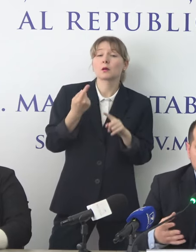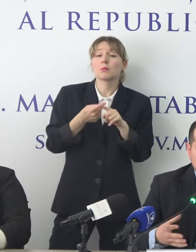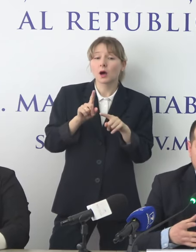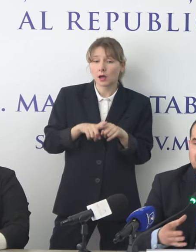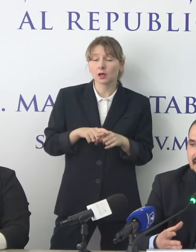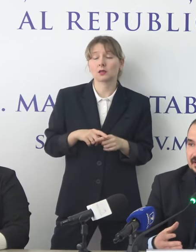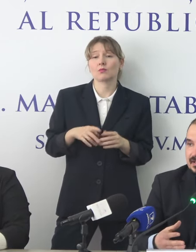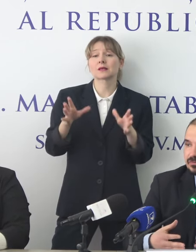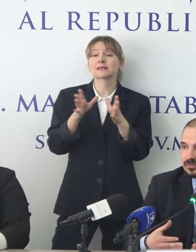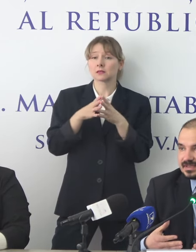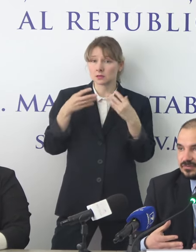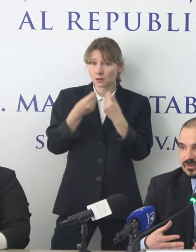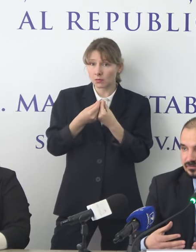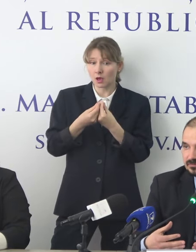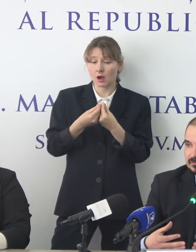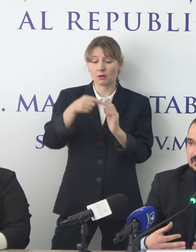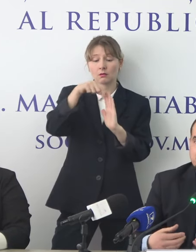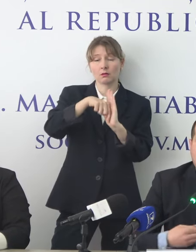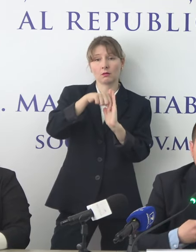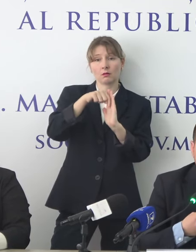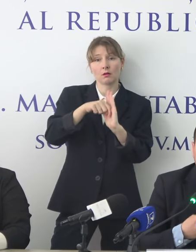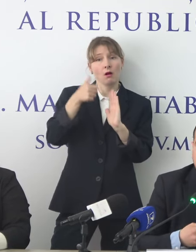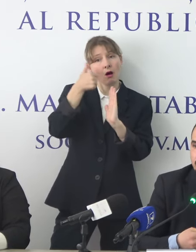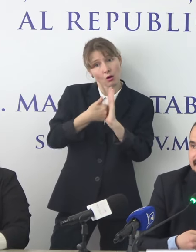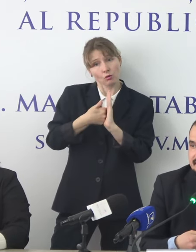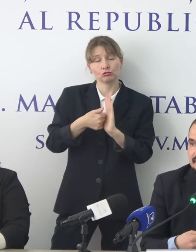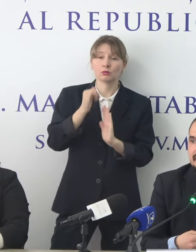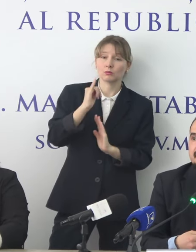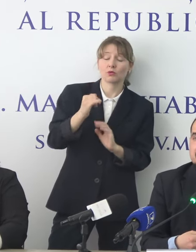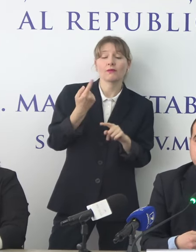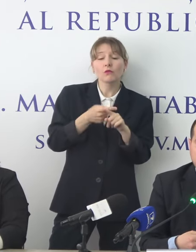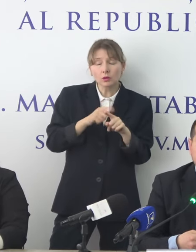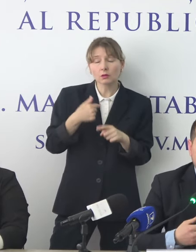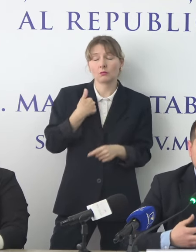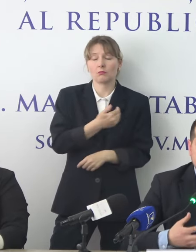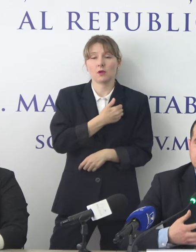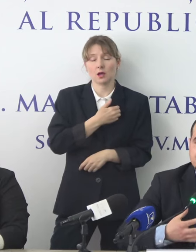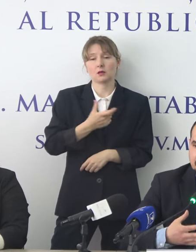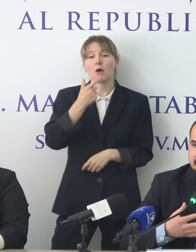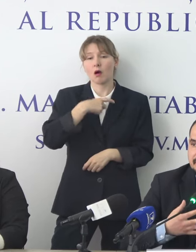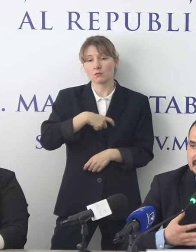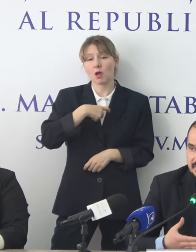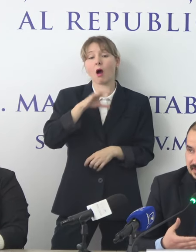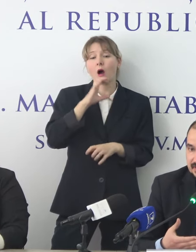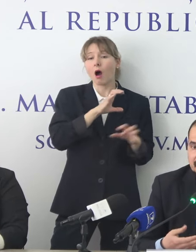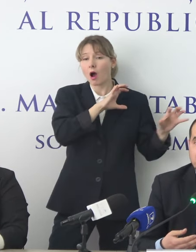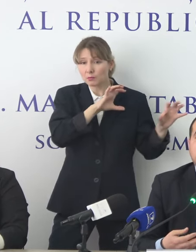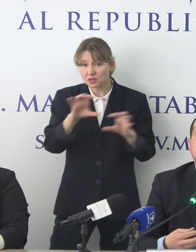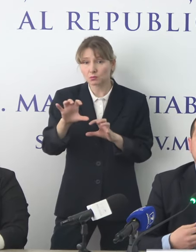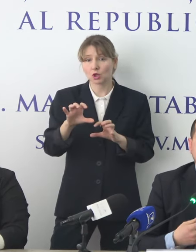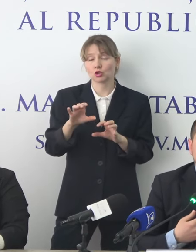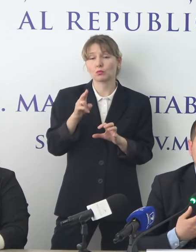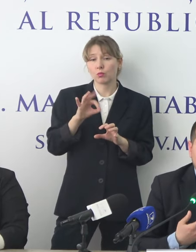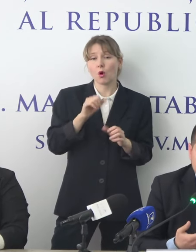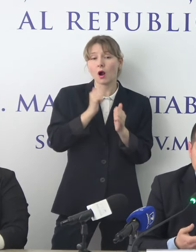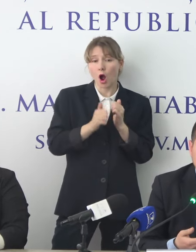Deci locul, familia, este un loc sigur sau nu? Deci asta vrem noi să ne asigurăm prin acel sistem de management de caz.